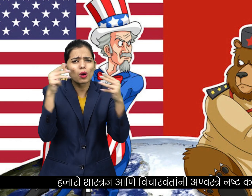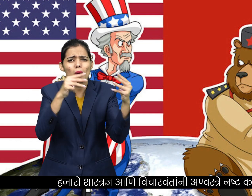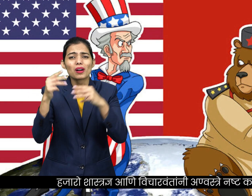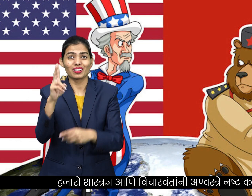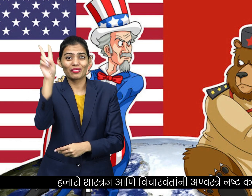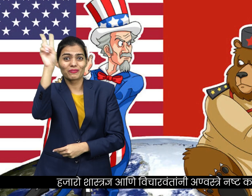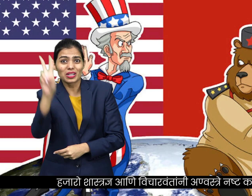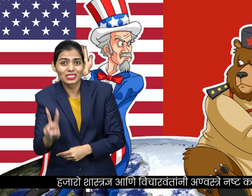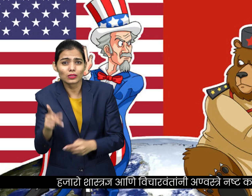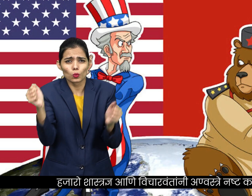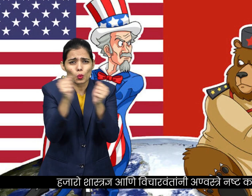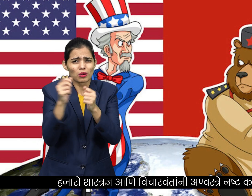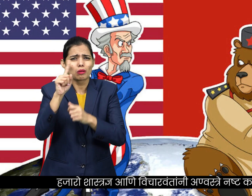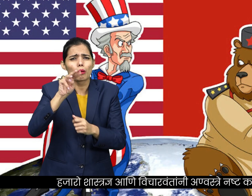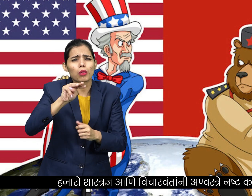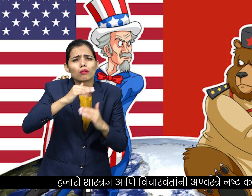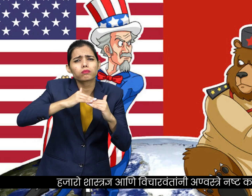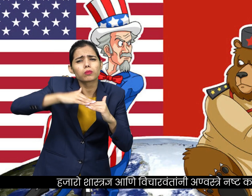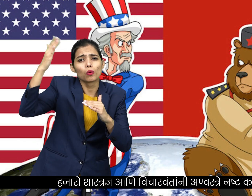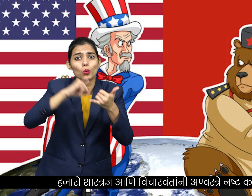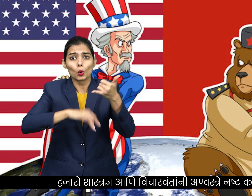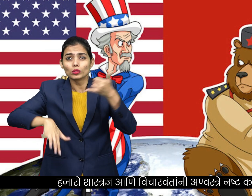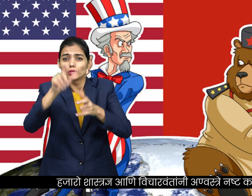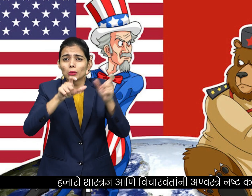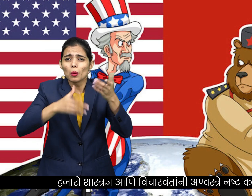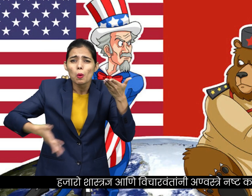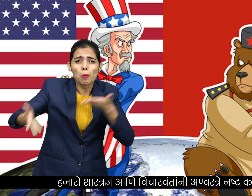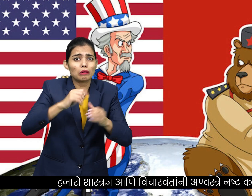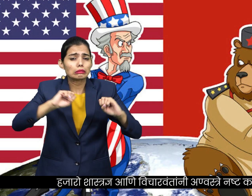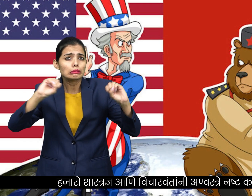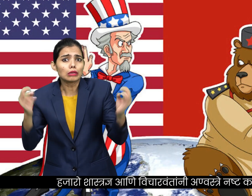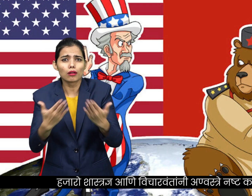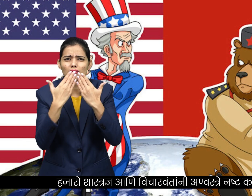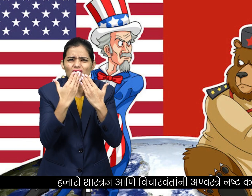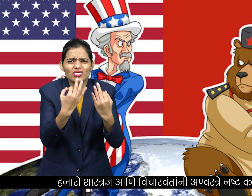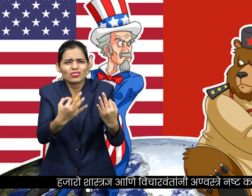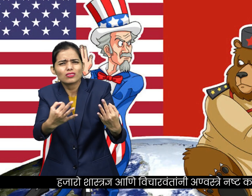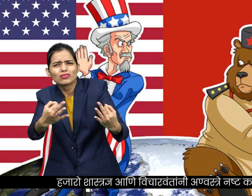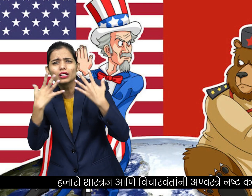हजारो शास्त्रज्ञ आणि विचारवंतांनी अण्वस्त्र नष्ट करण्यासाठी